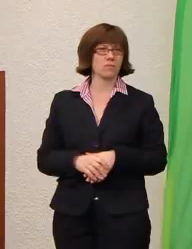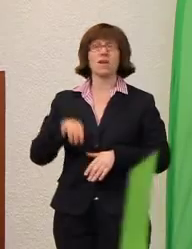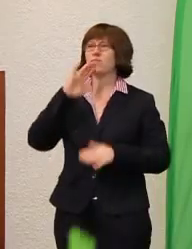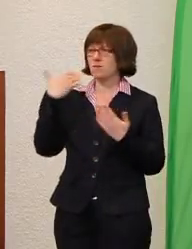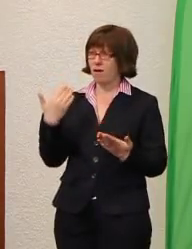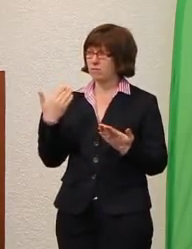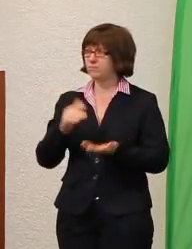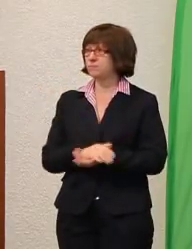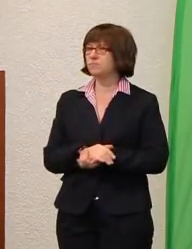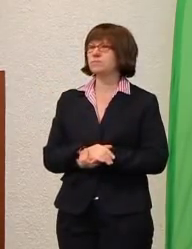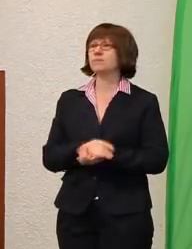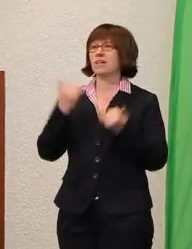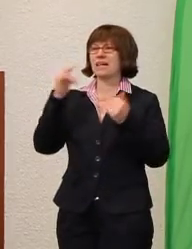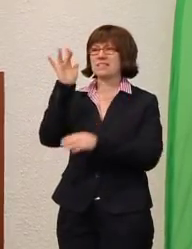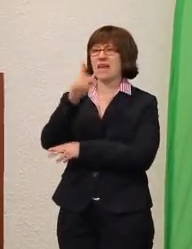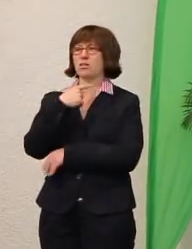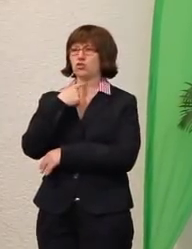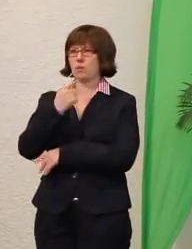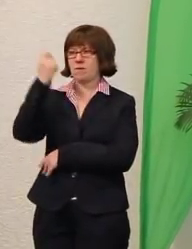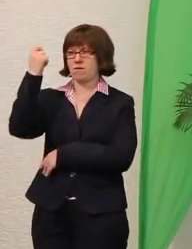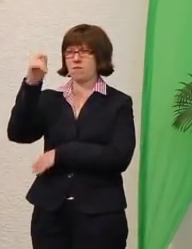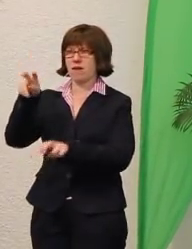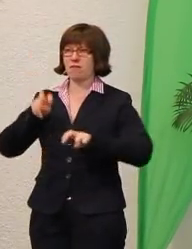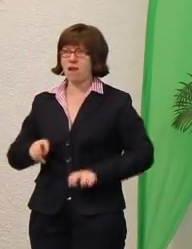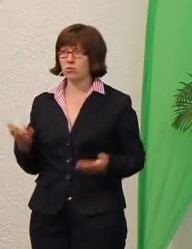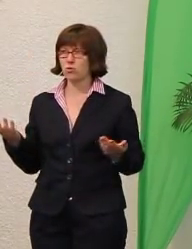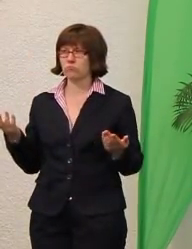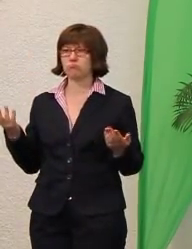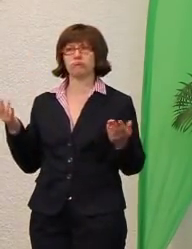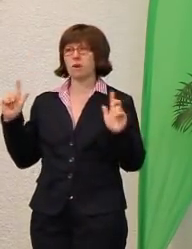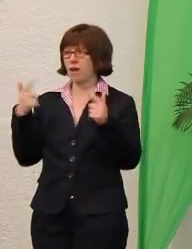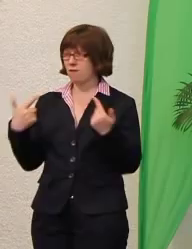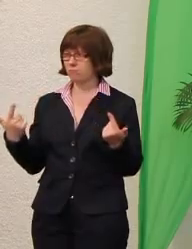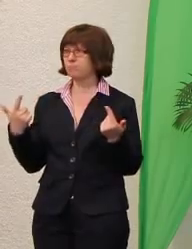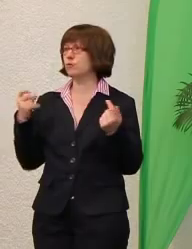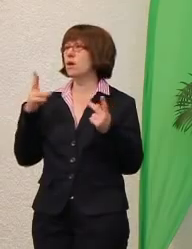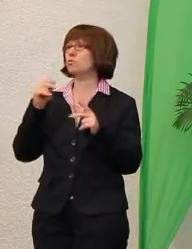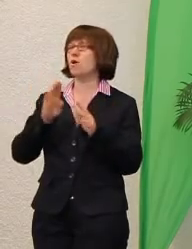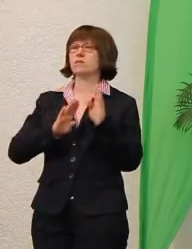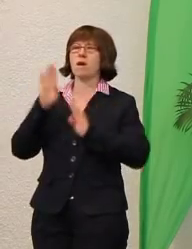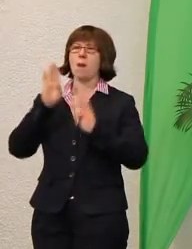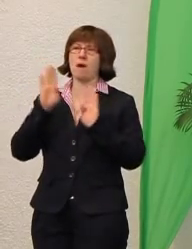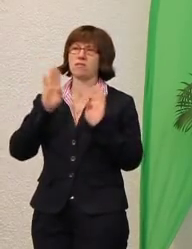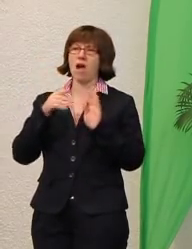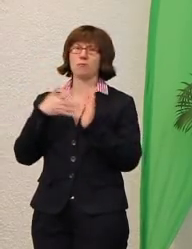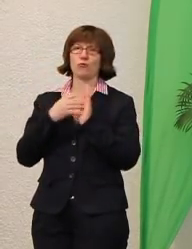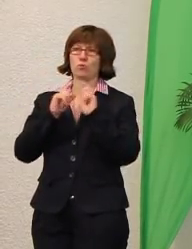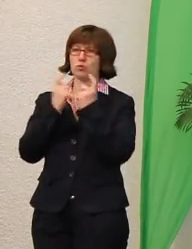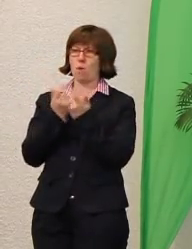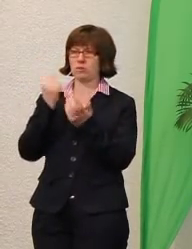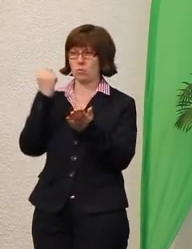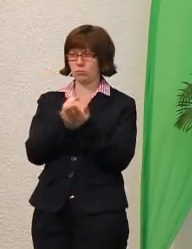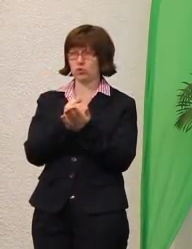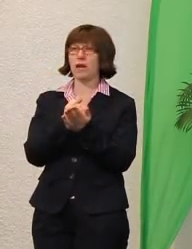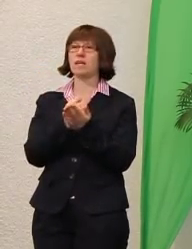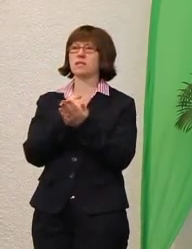Dankeschön. Gibt es Gegenstimmen, Enthaltungen? Sehe ich nicht. Damit ist die Mandatsprüfungskommission bestätigt und ich bitte um